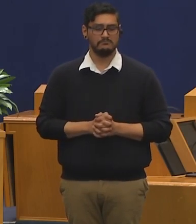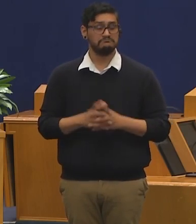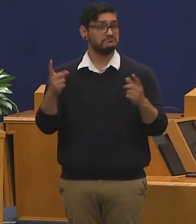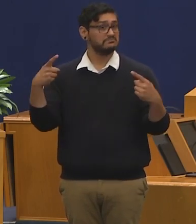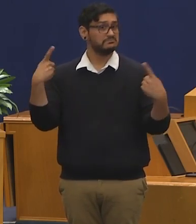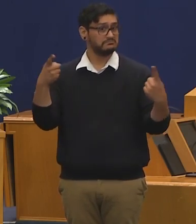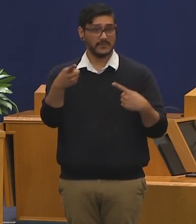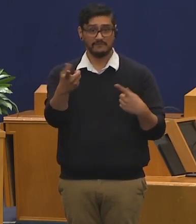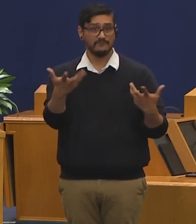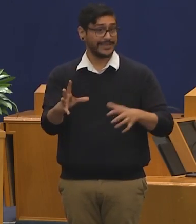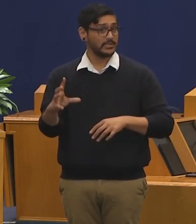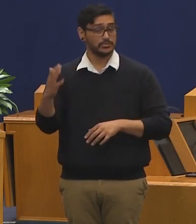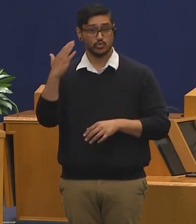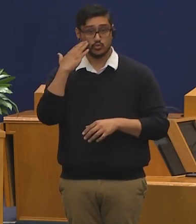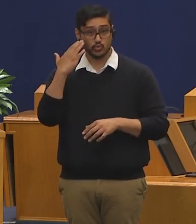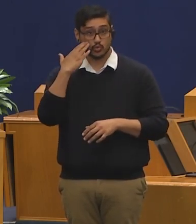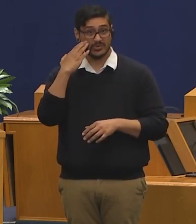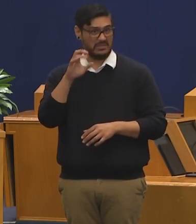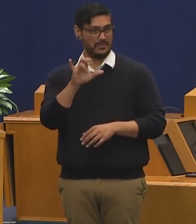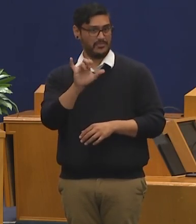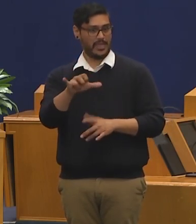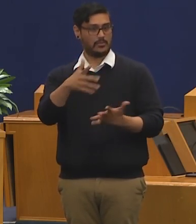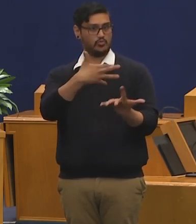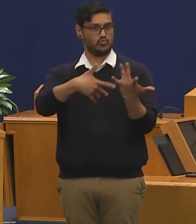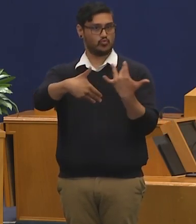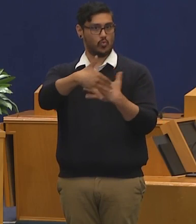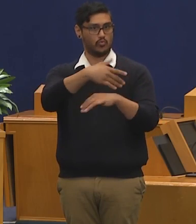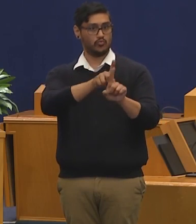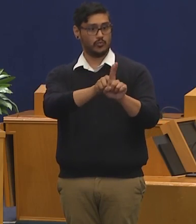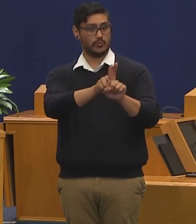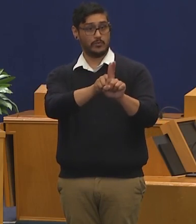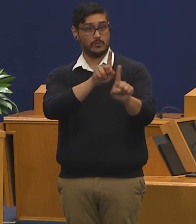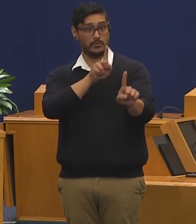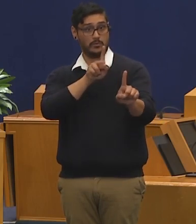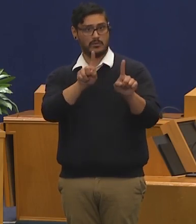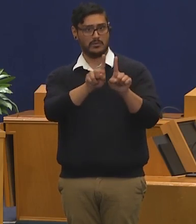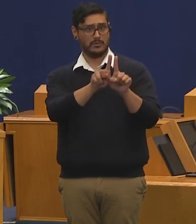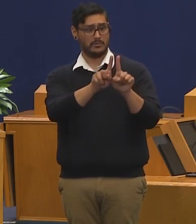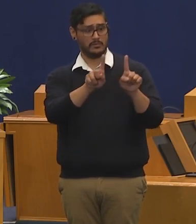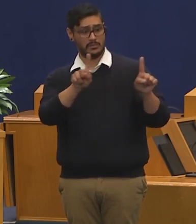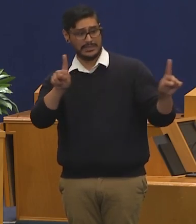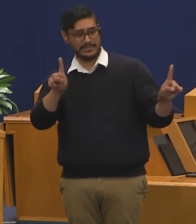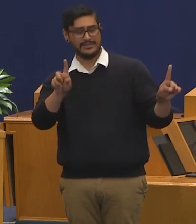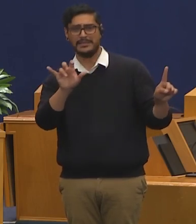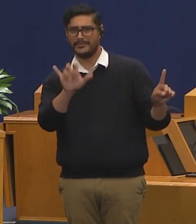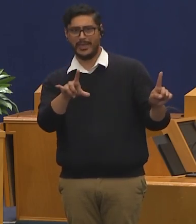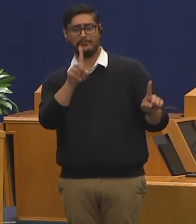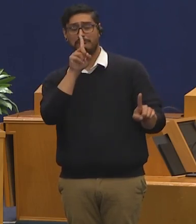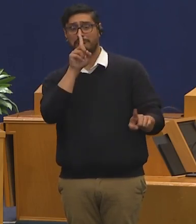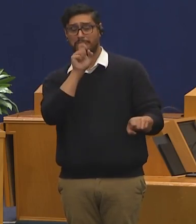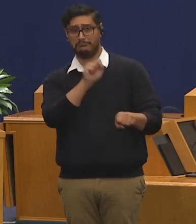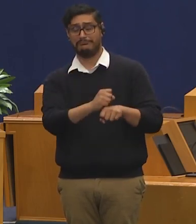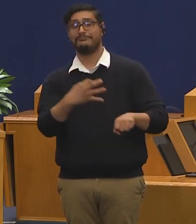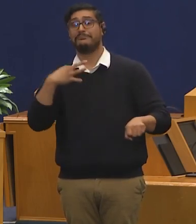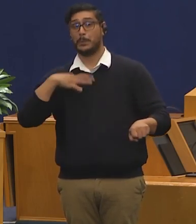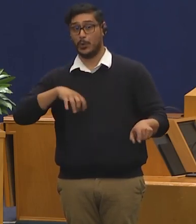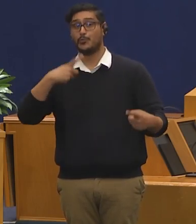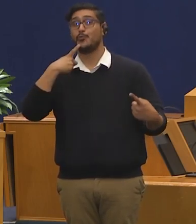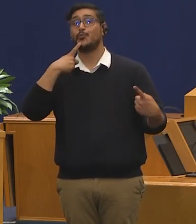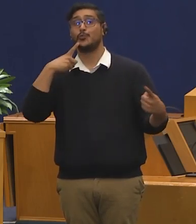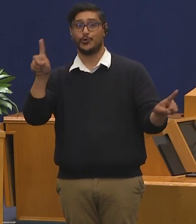podemos decir que el distanciamiento físico está funcionando en el condado de Los